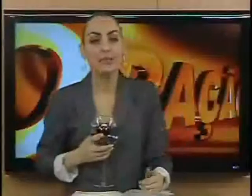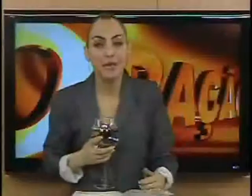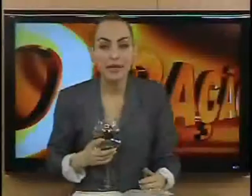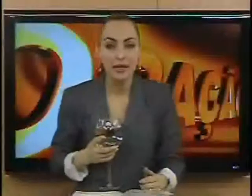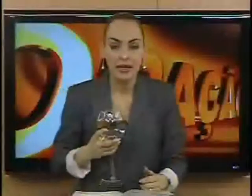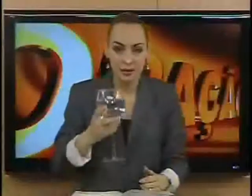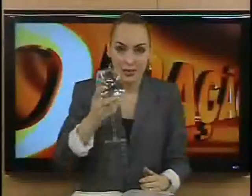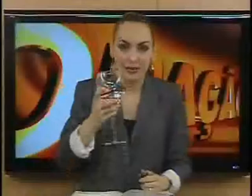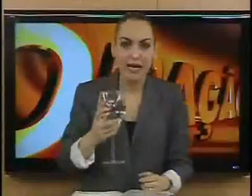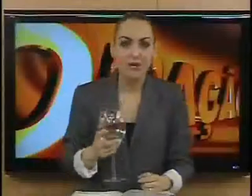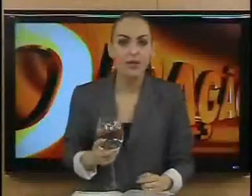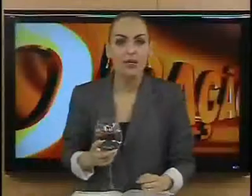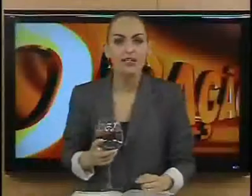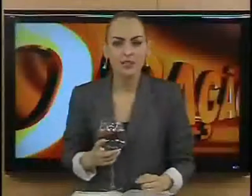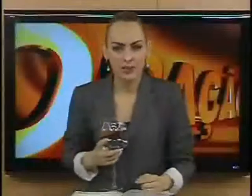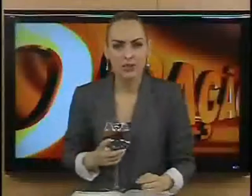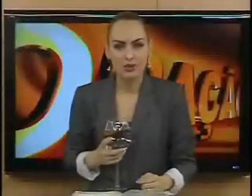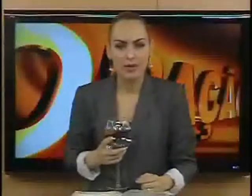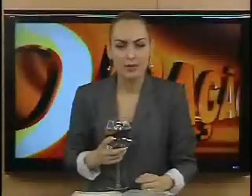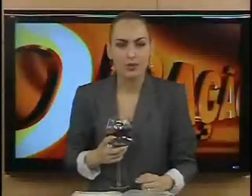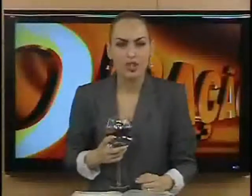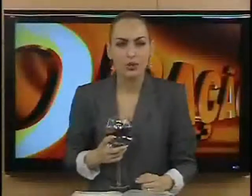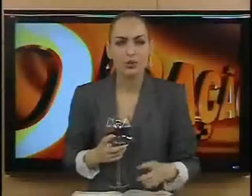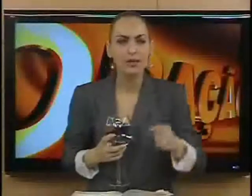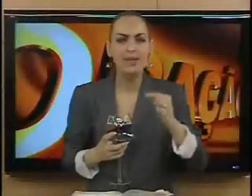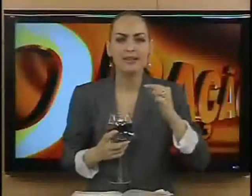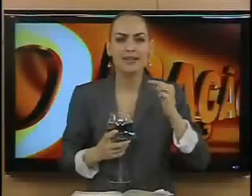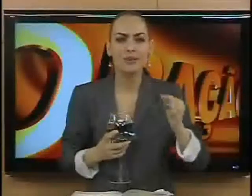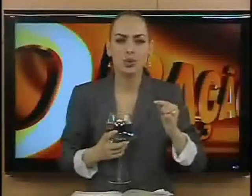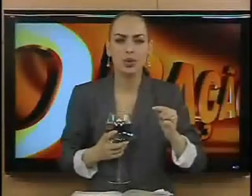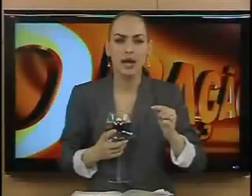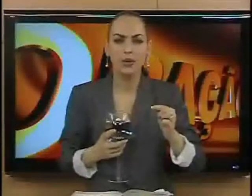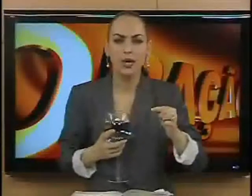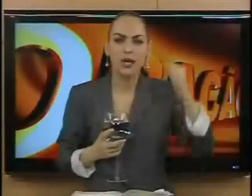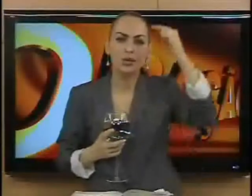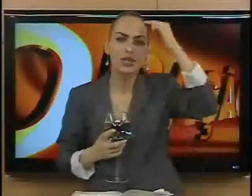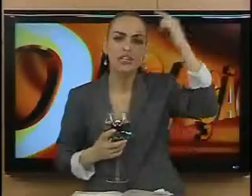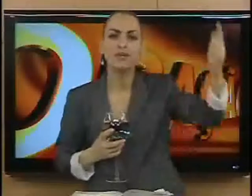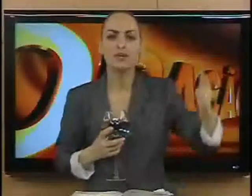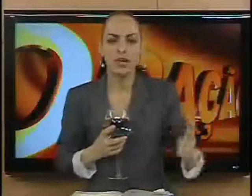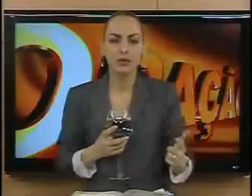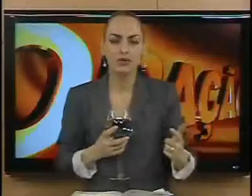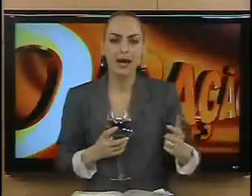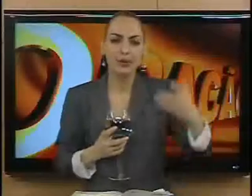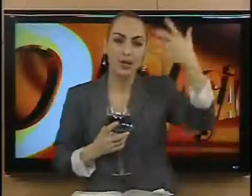amém. Beba da água e seja abençoado pelo Senhor com uma libertação total e com entendimento renovado